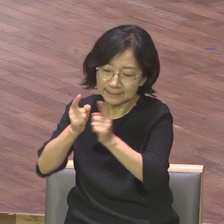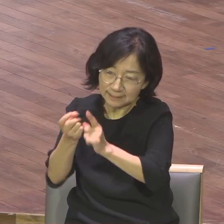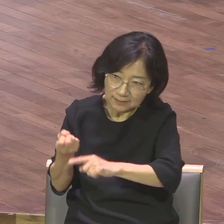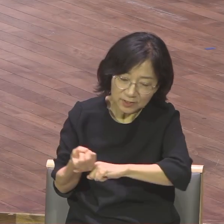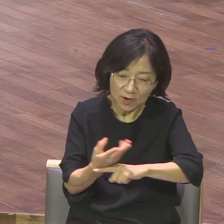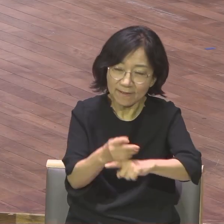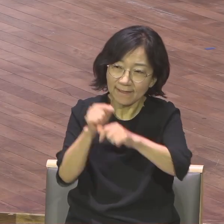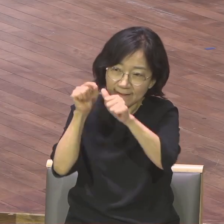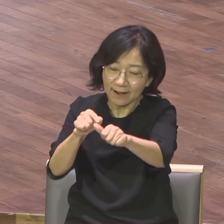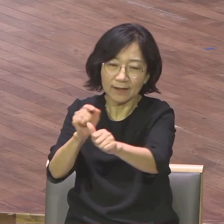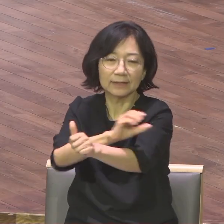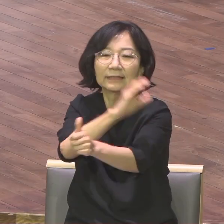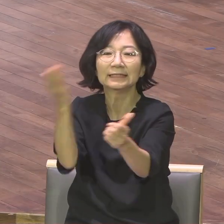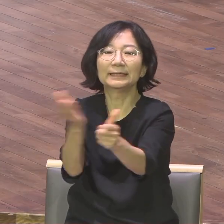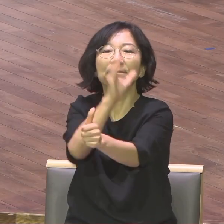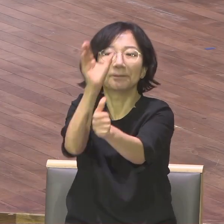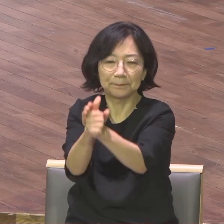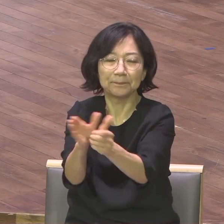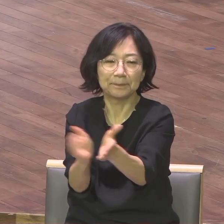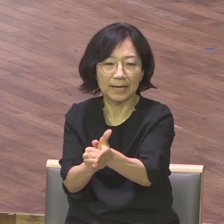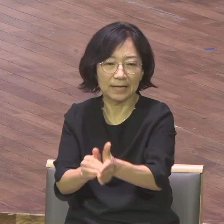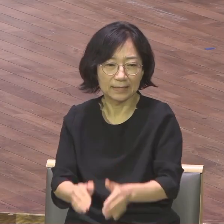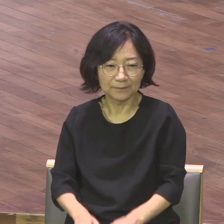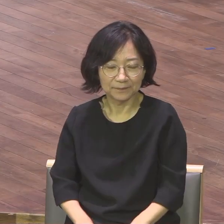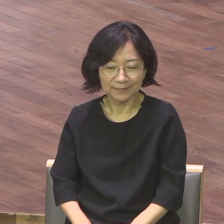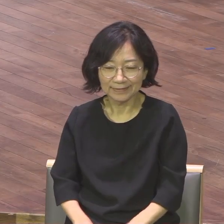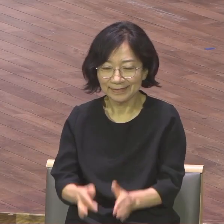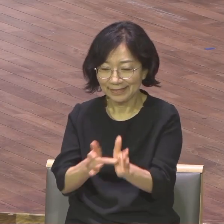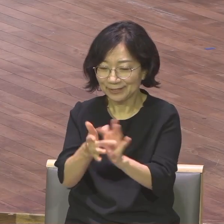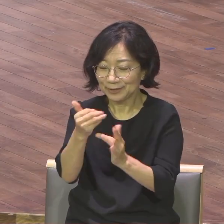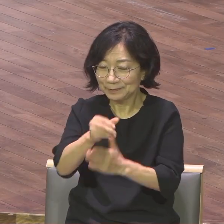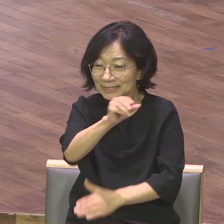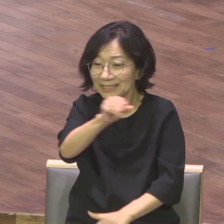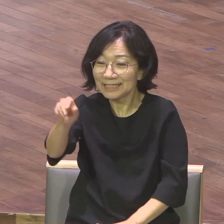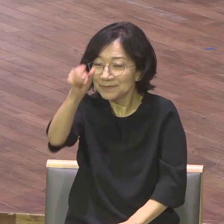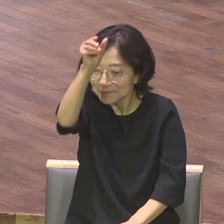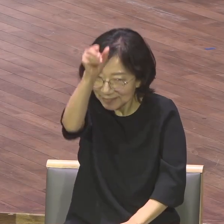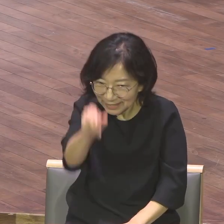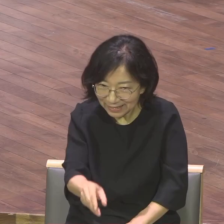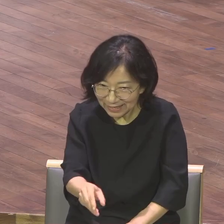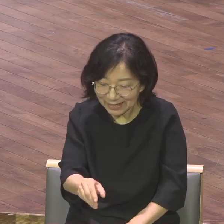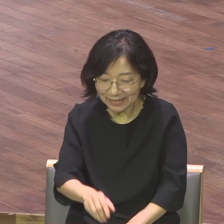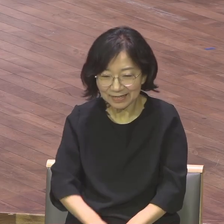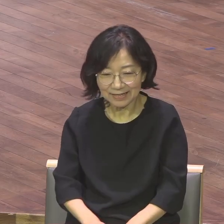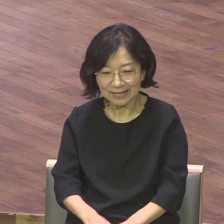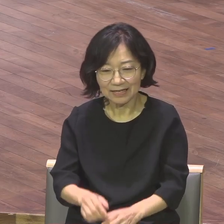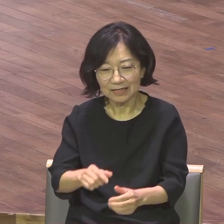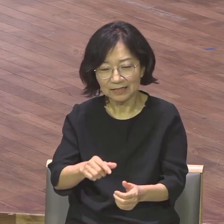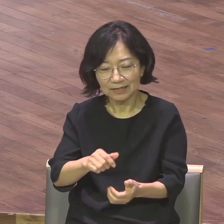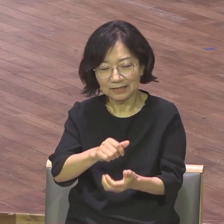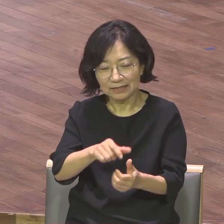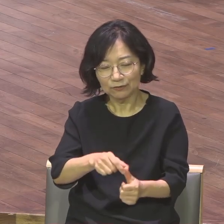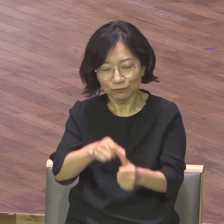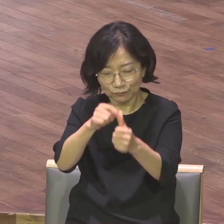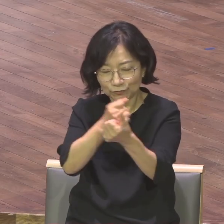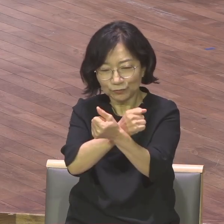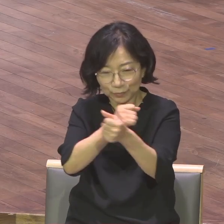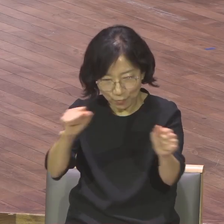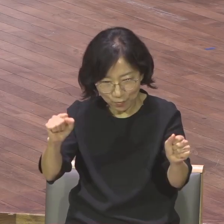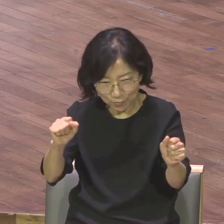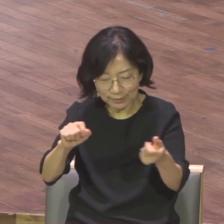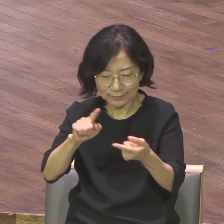결코 매지 않는 예수 그리스도의 십자가 대속과 부활의 복음을 정확하게 답을 줄 수 있는 여러분